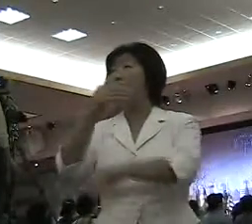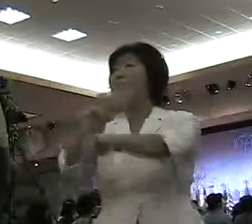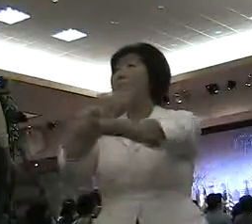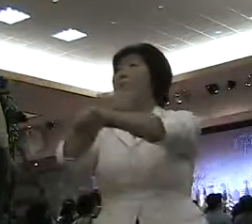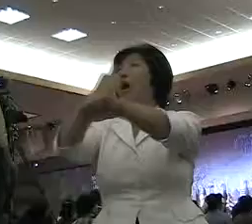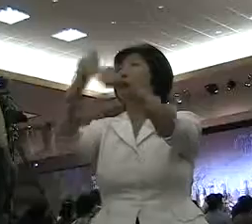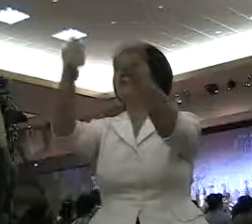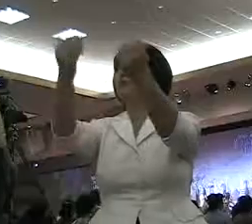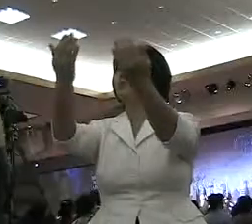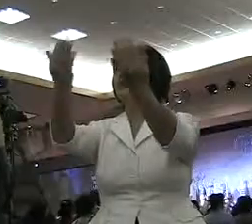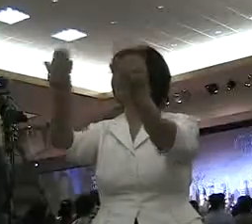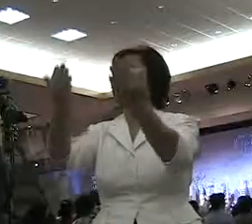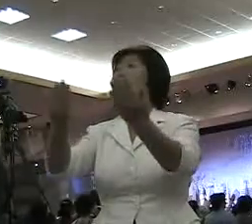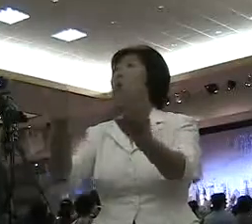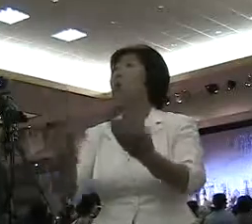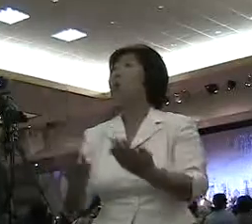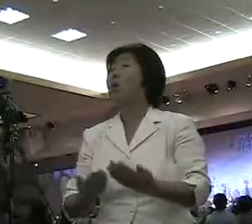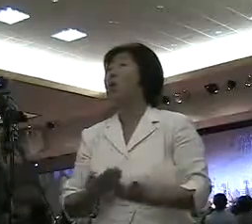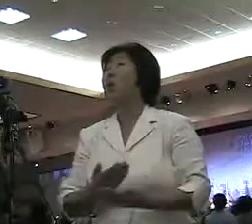약속의 우리 시간 한번